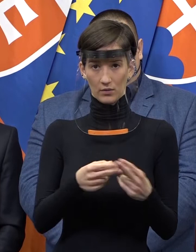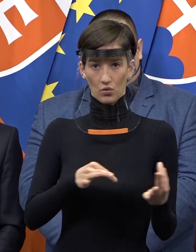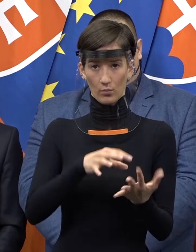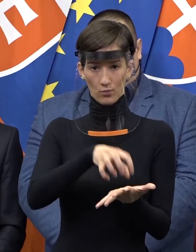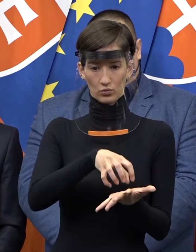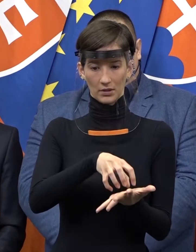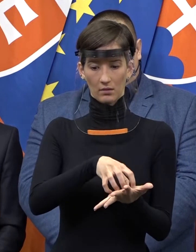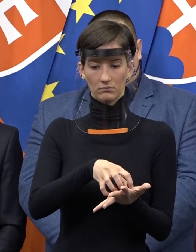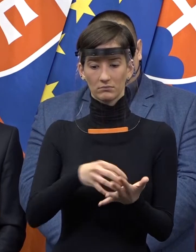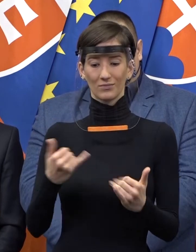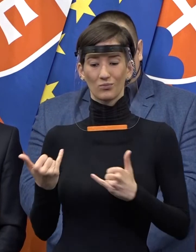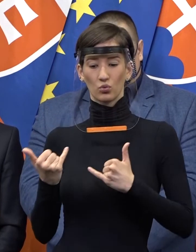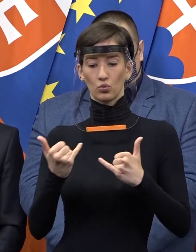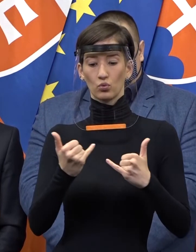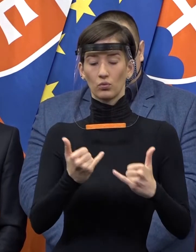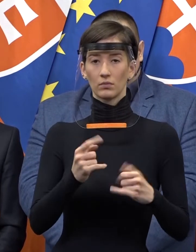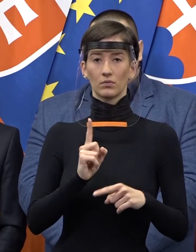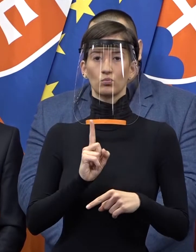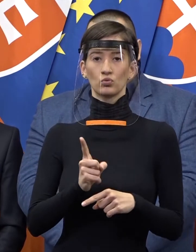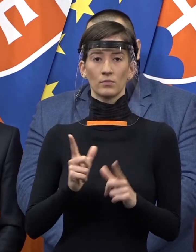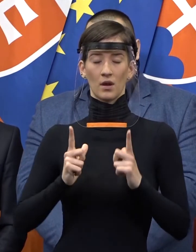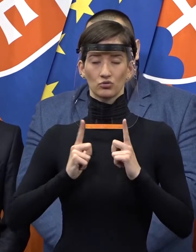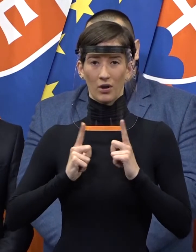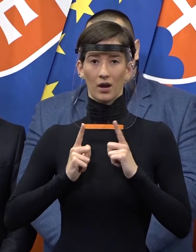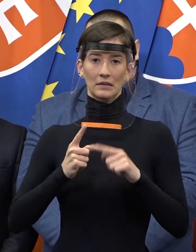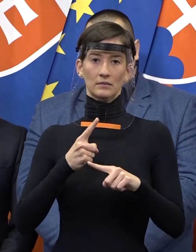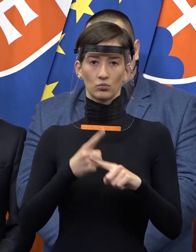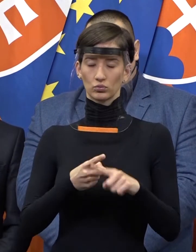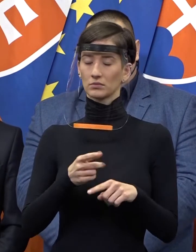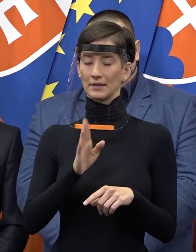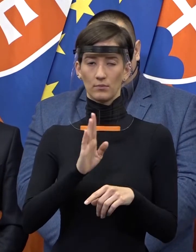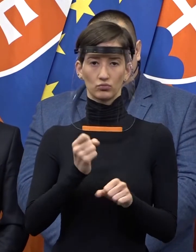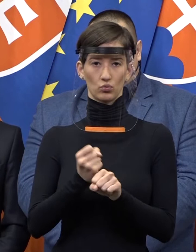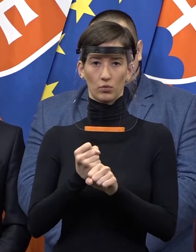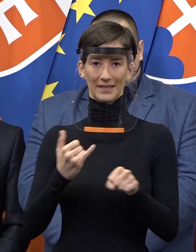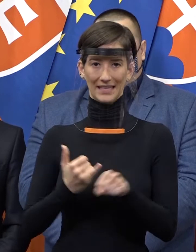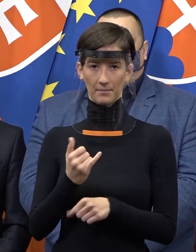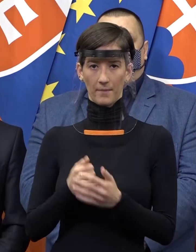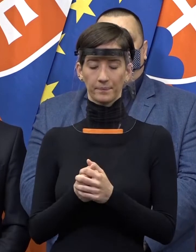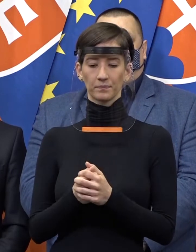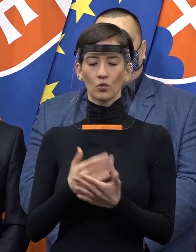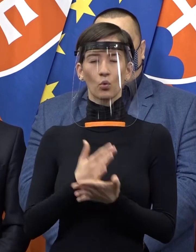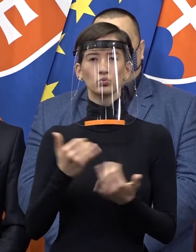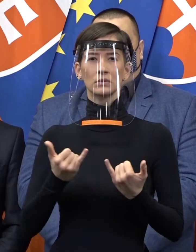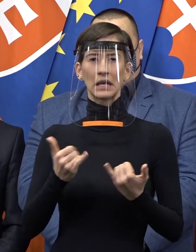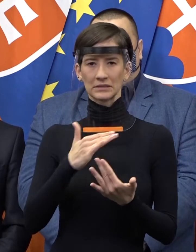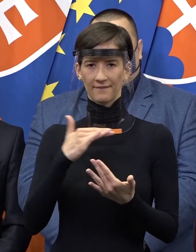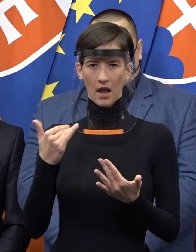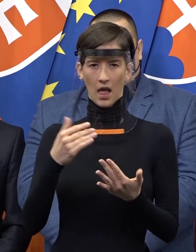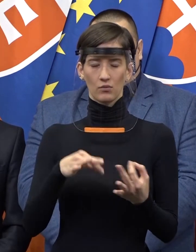chybu. Lebo to by bol veľký problém. Začali sme testovať, x osad je pretestovaných, možno už vy máte nejaké tie